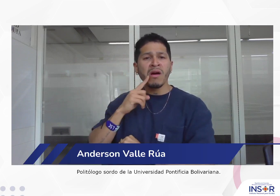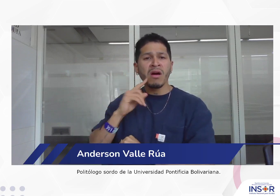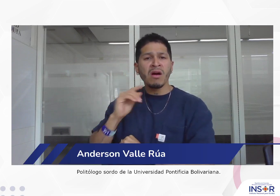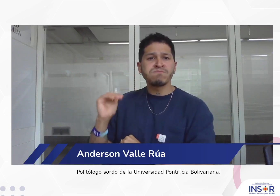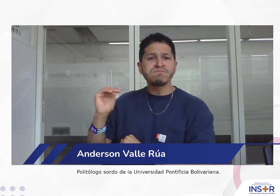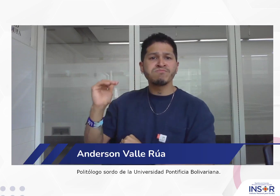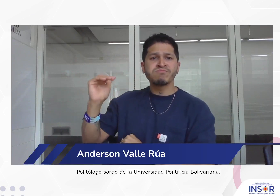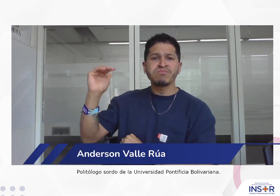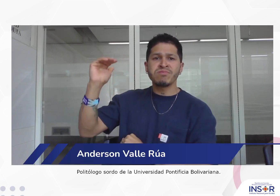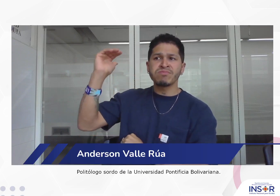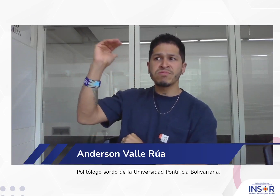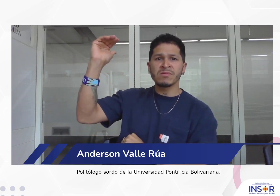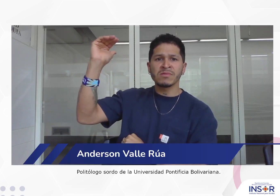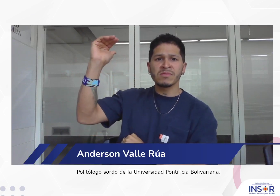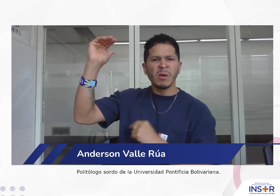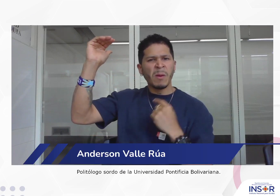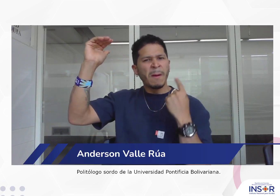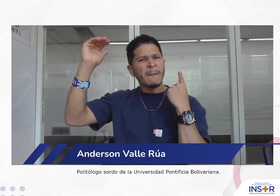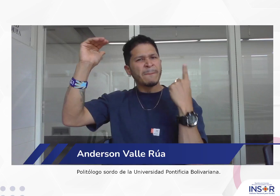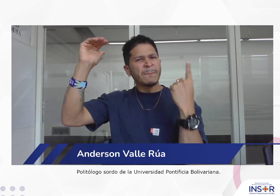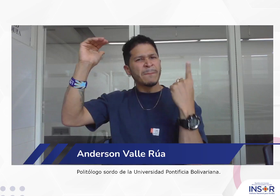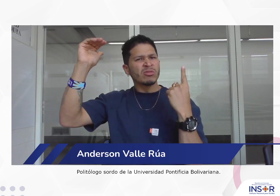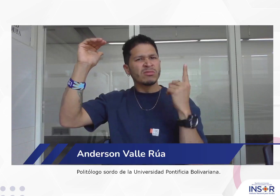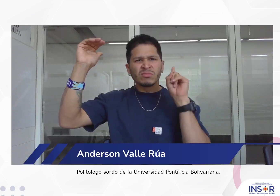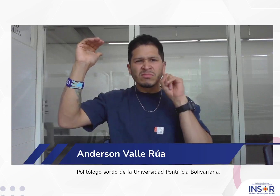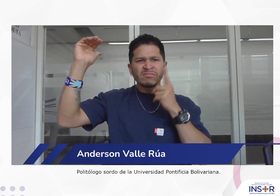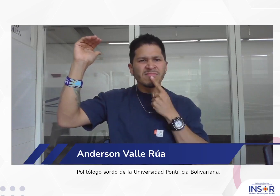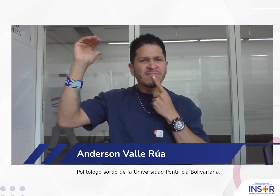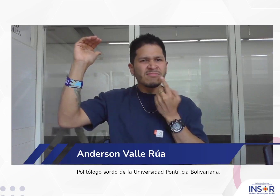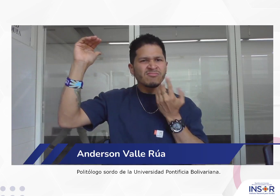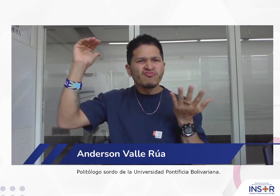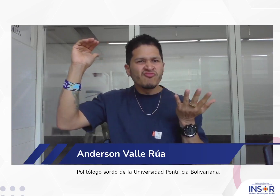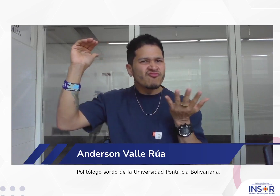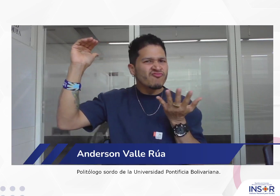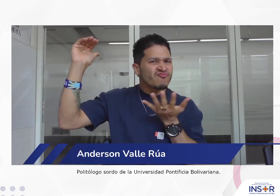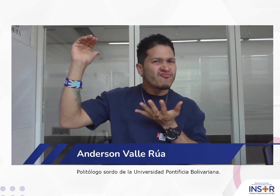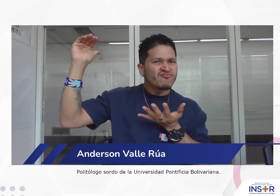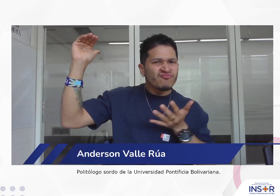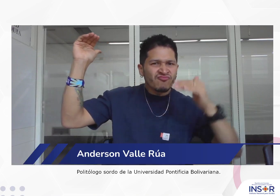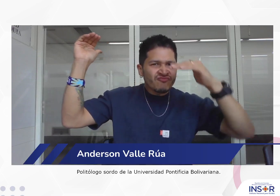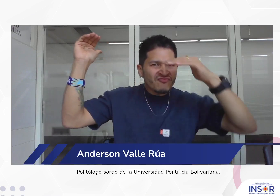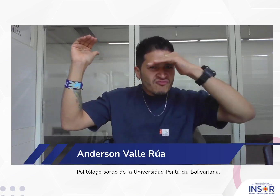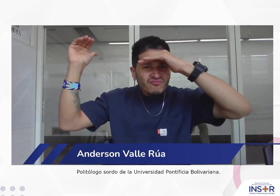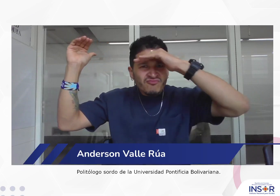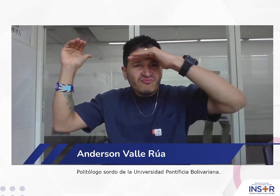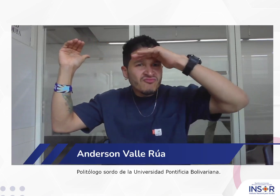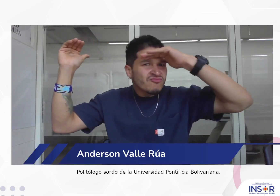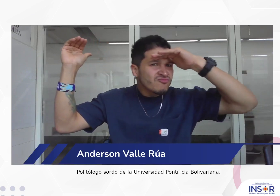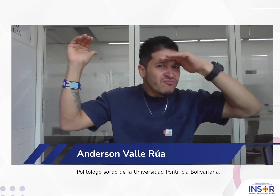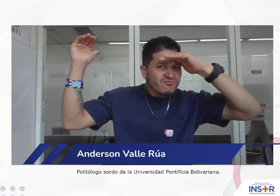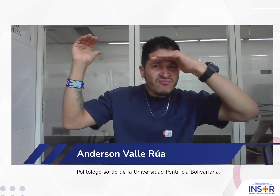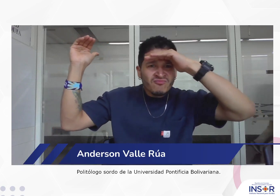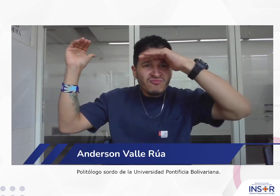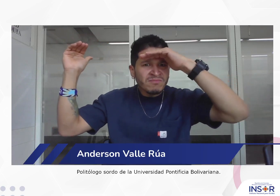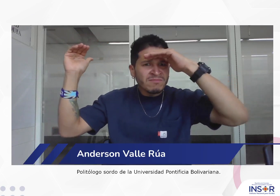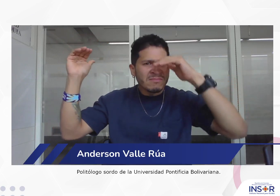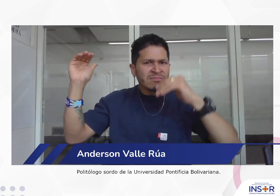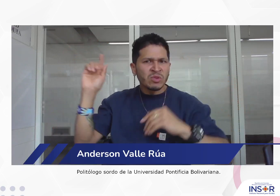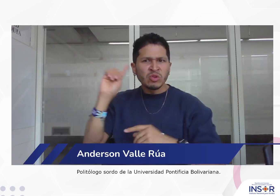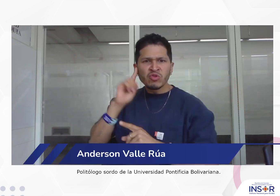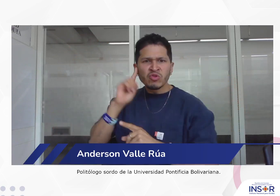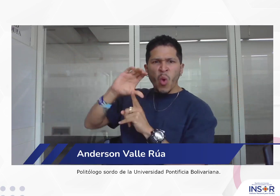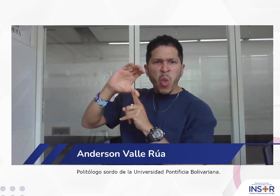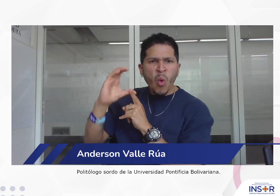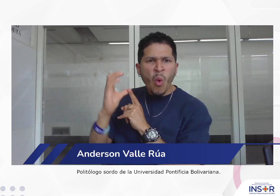mundo pues hay muchísimas investigaciones sobre cultura, sí, sobre cultura sorda, pero la participación política o